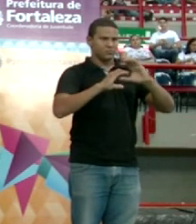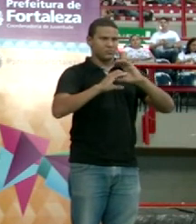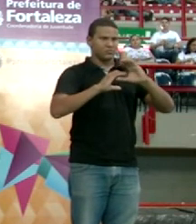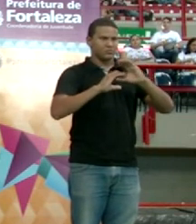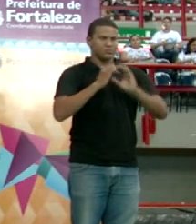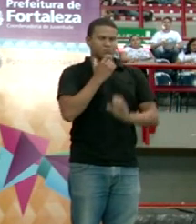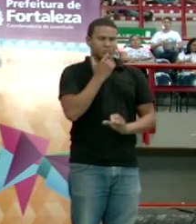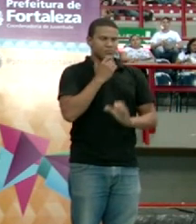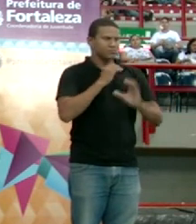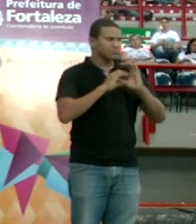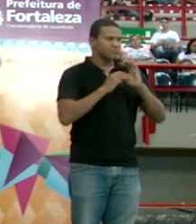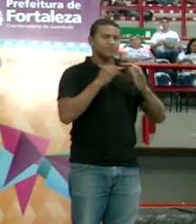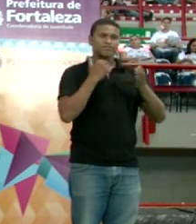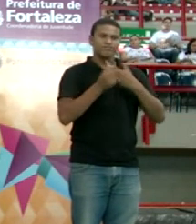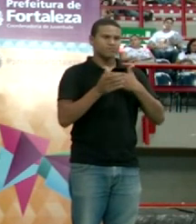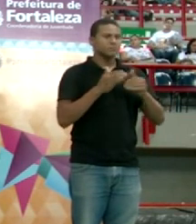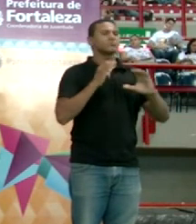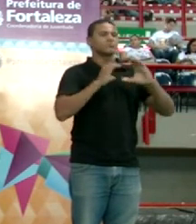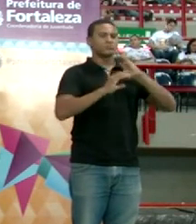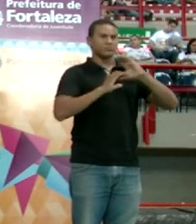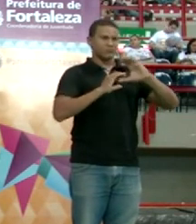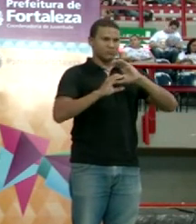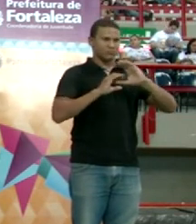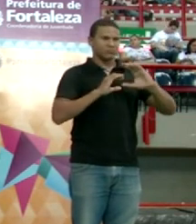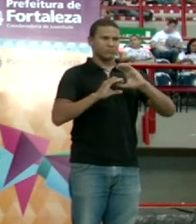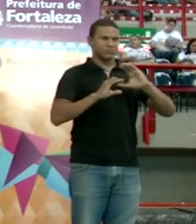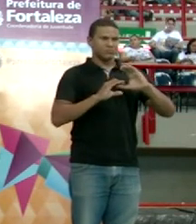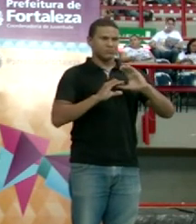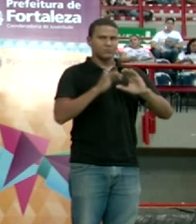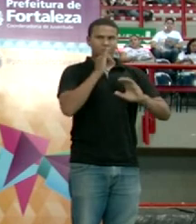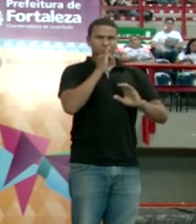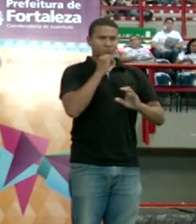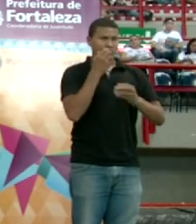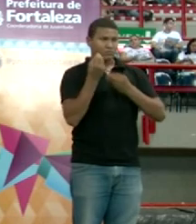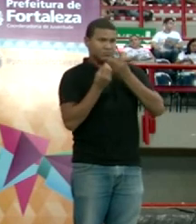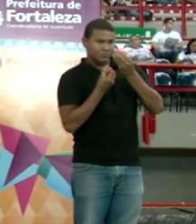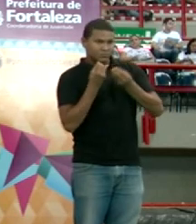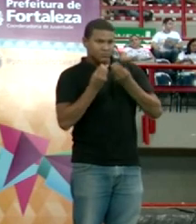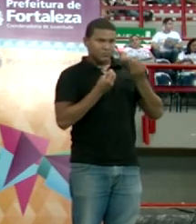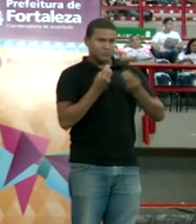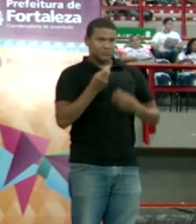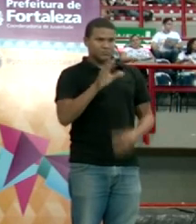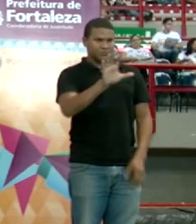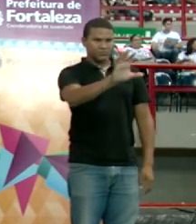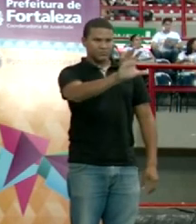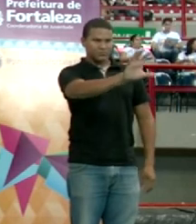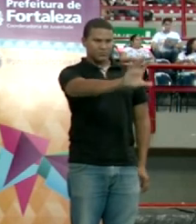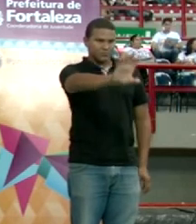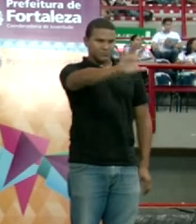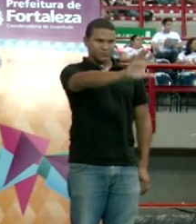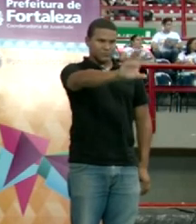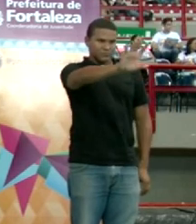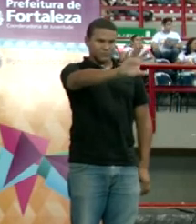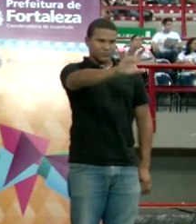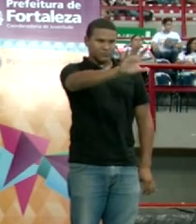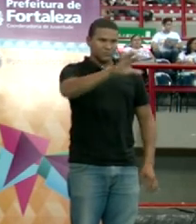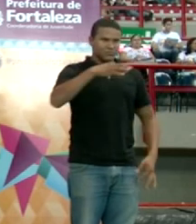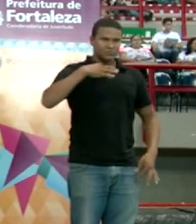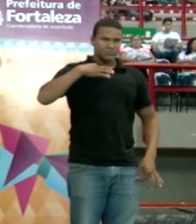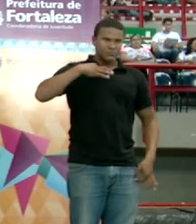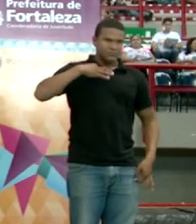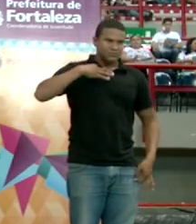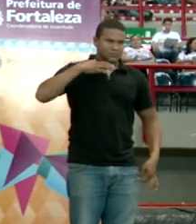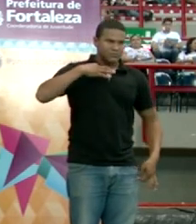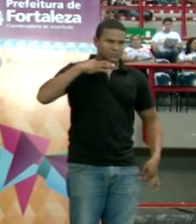Tudo é comunicativo. A forma como você está se